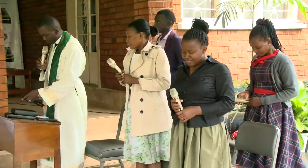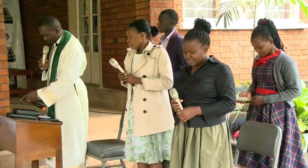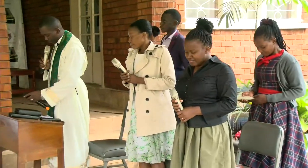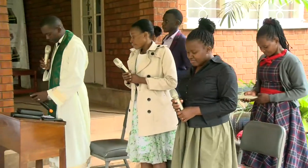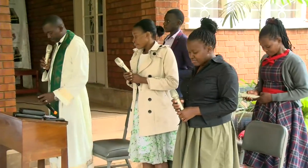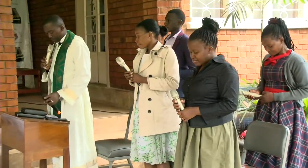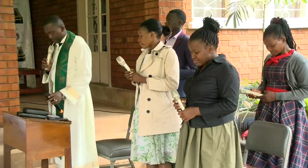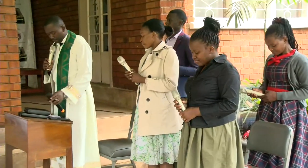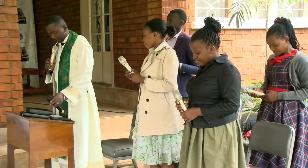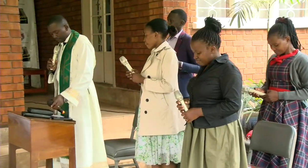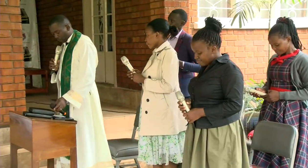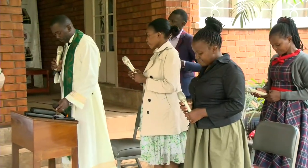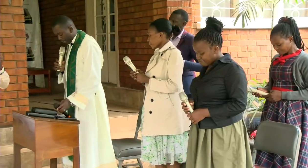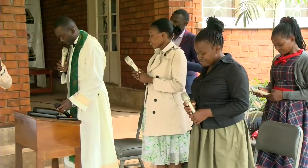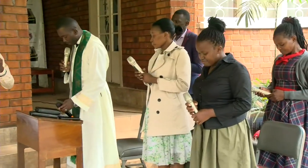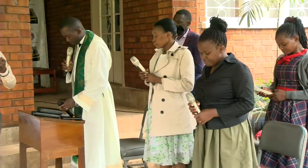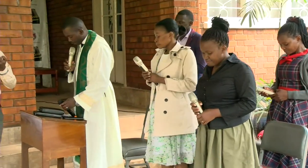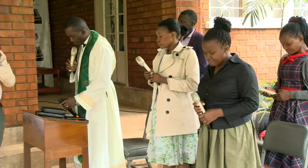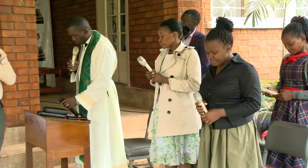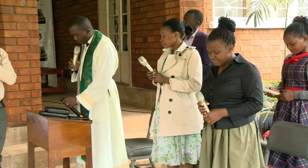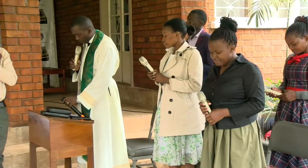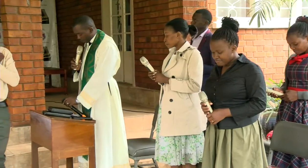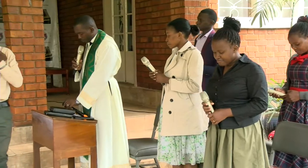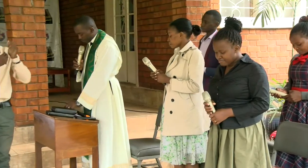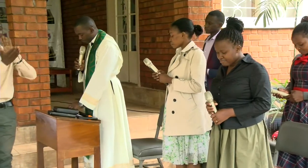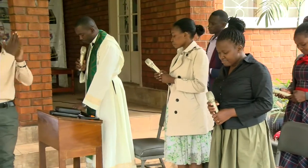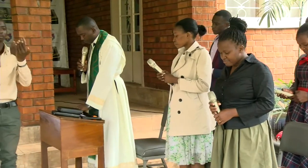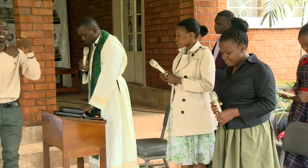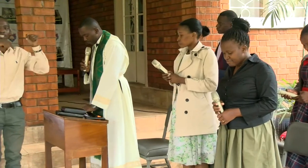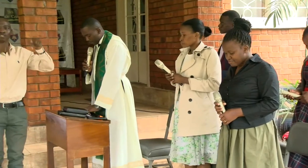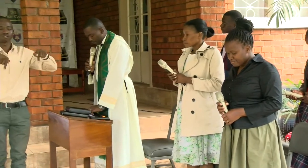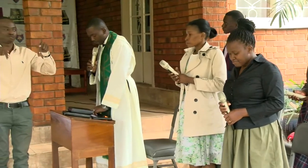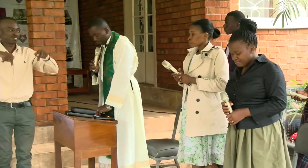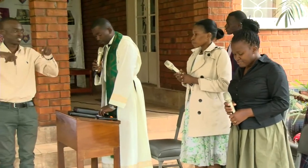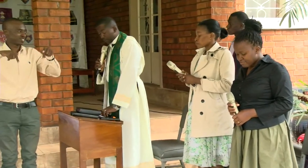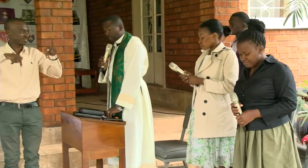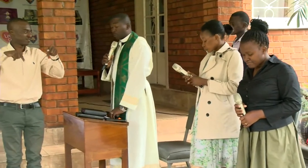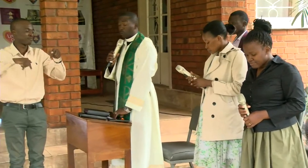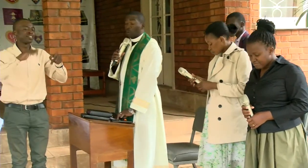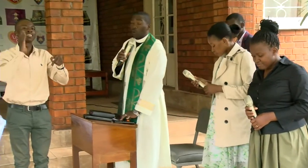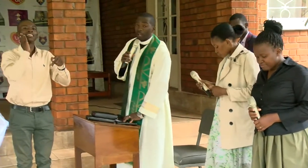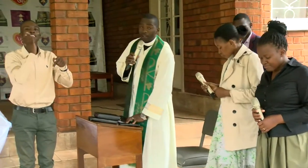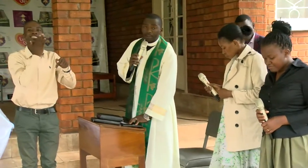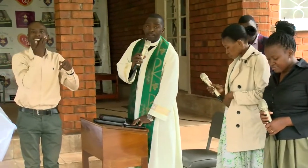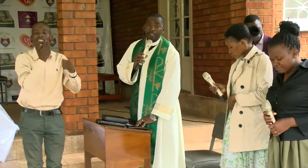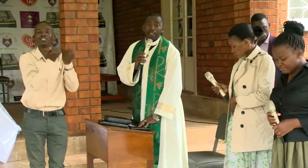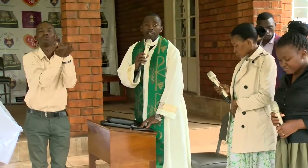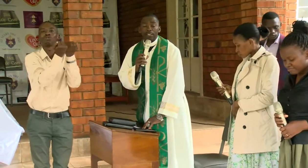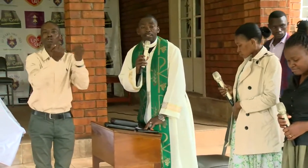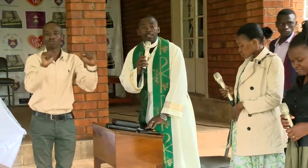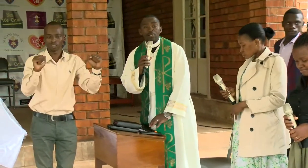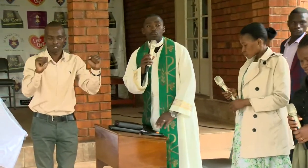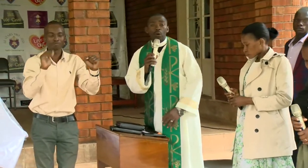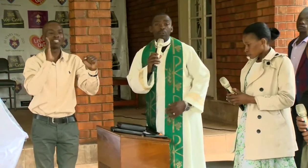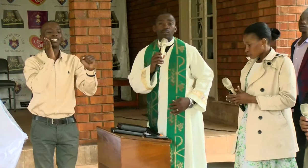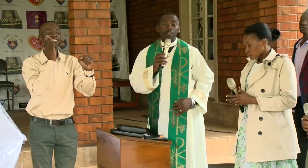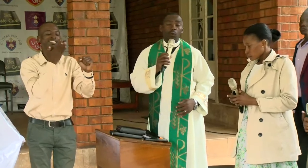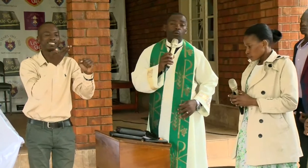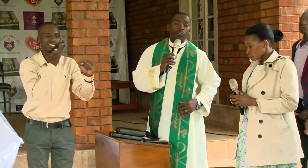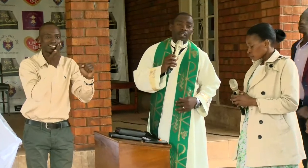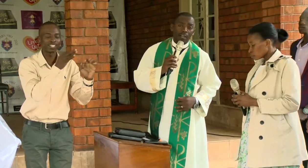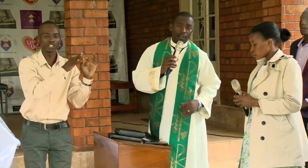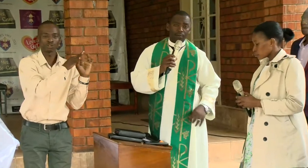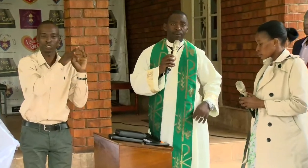ekisekyo kye twetagana amakya g'olwaleero ekisa ekitulokola ekisa